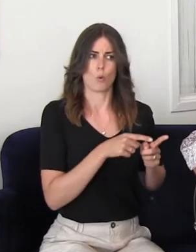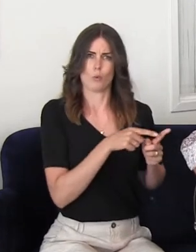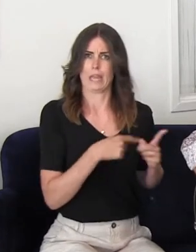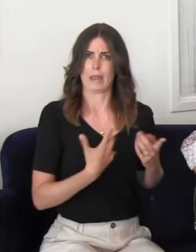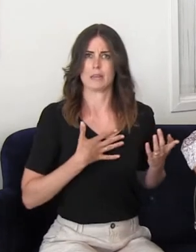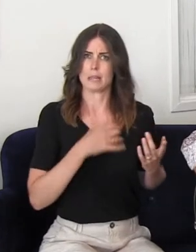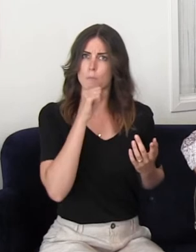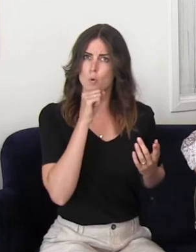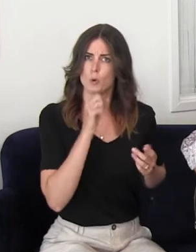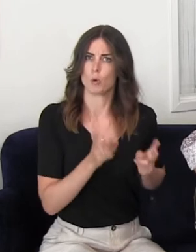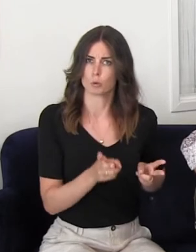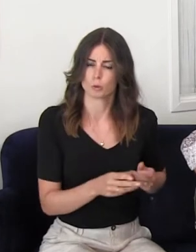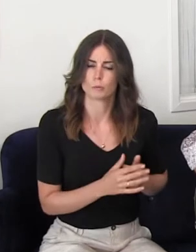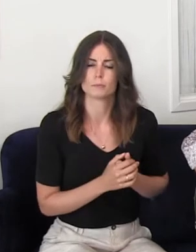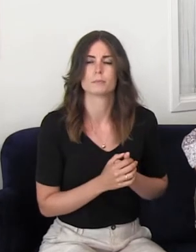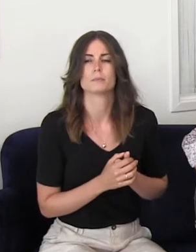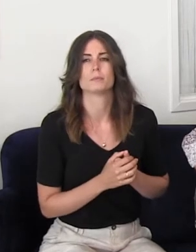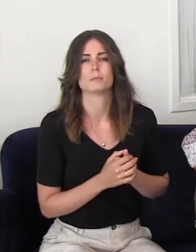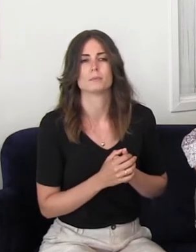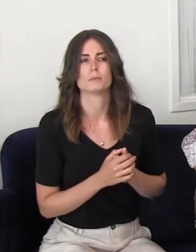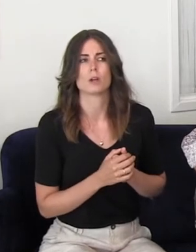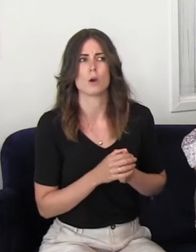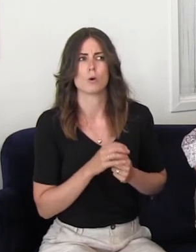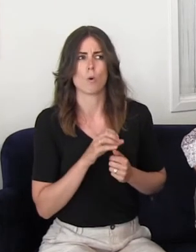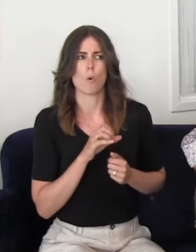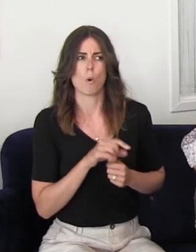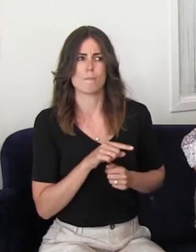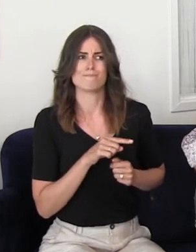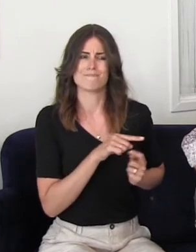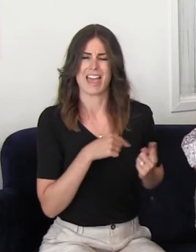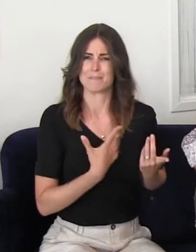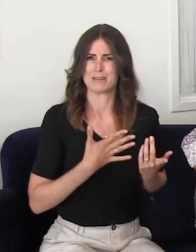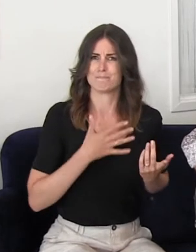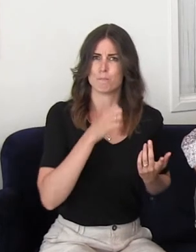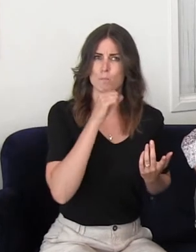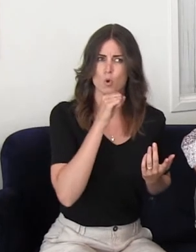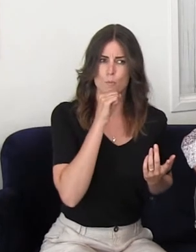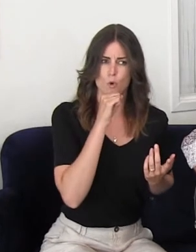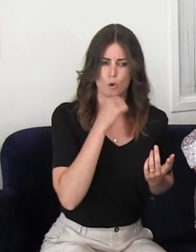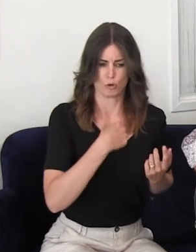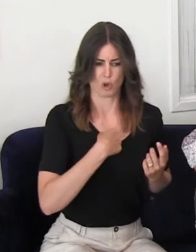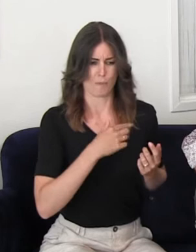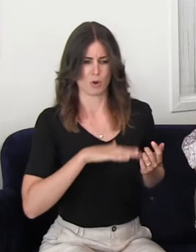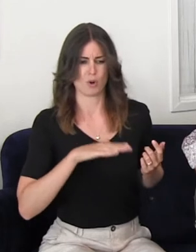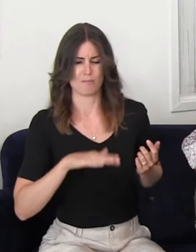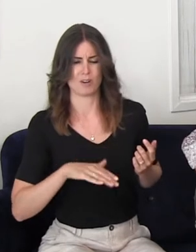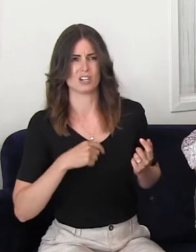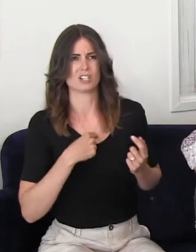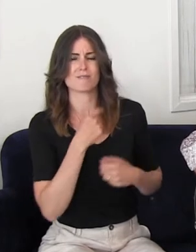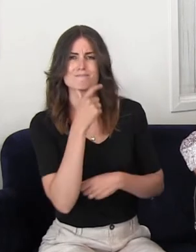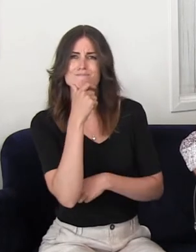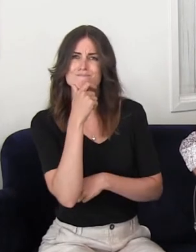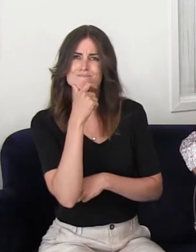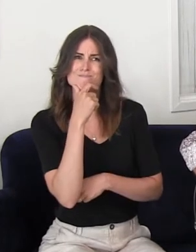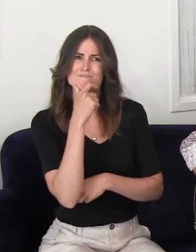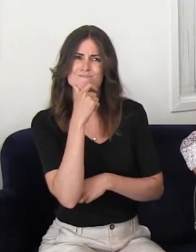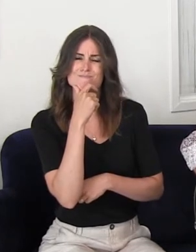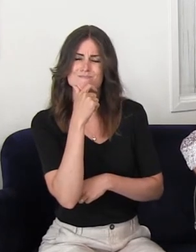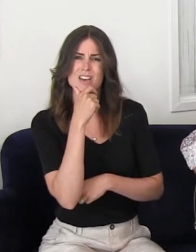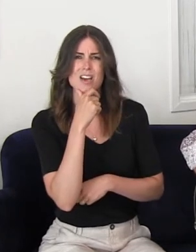min mormor med. Om hon är min mormor och barnbarnet är jag, så frågar jag